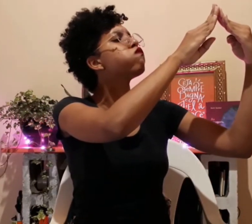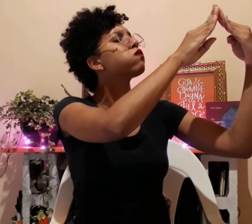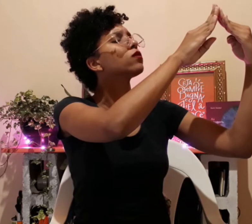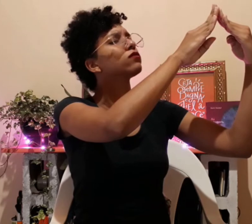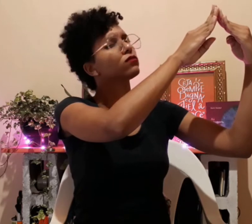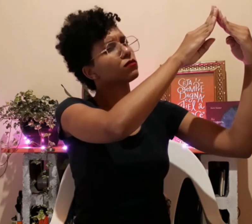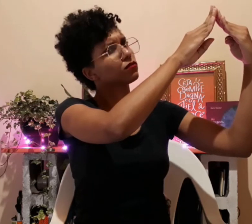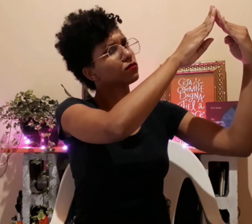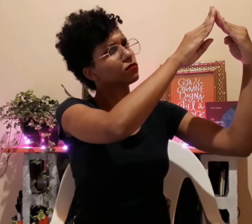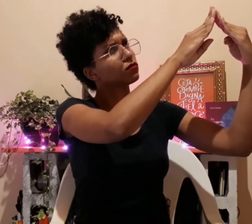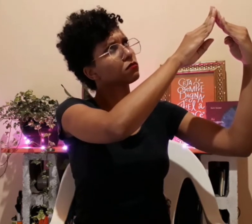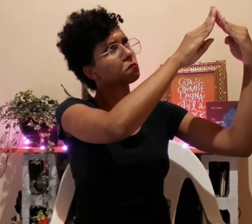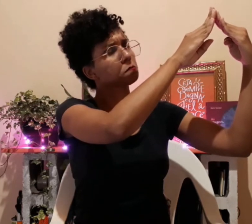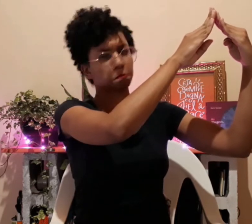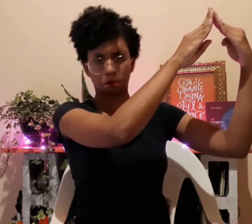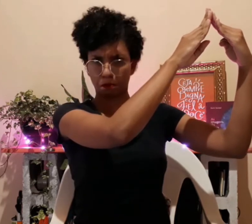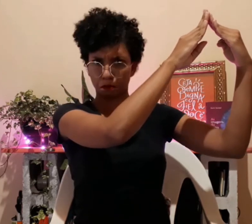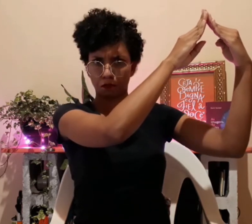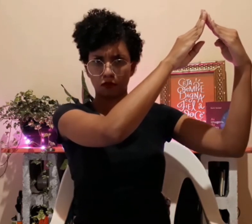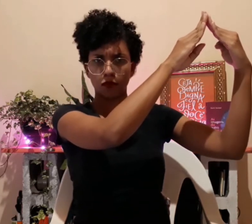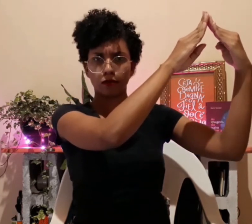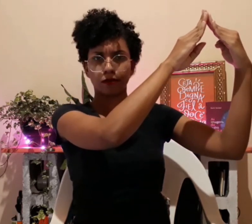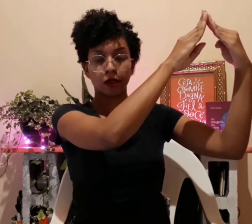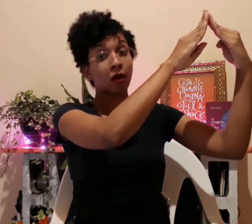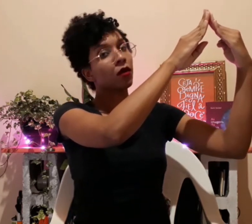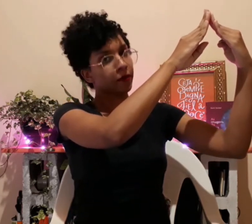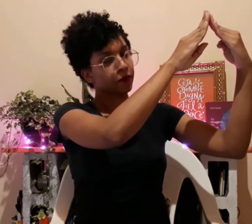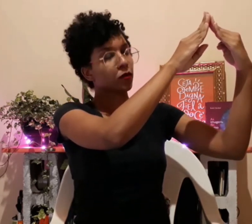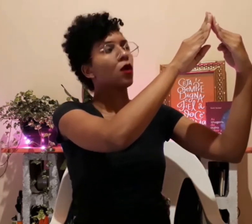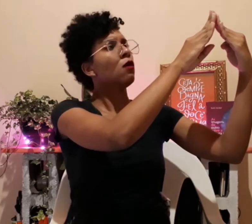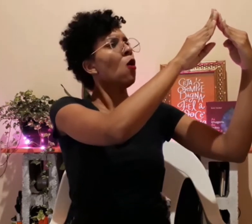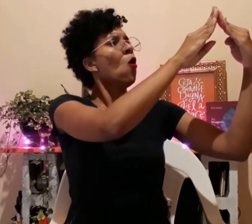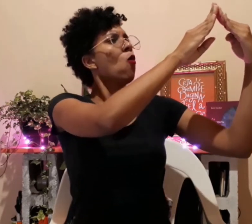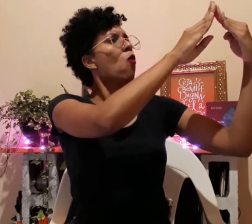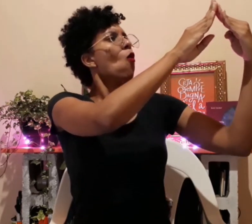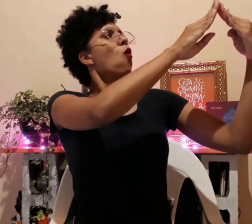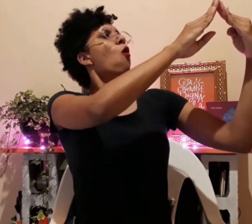assopra, porém a casa não cai. Esquisito, né? De novo.